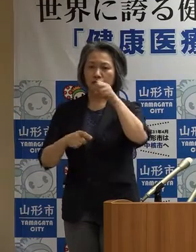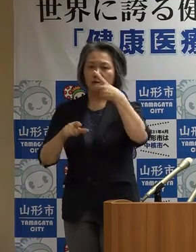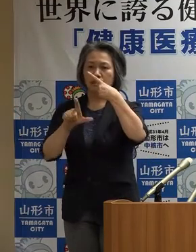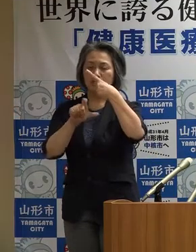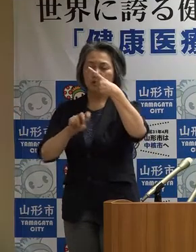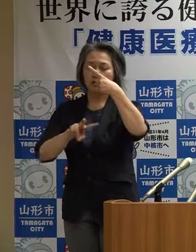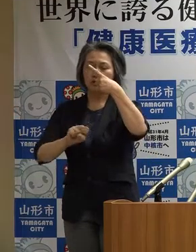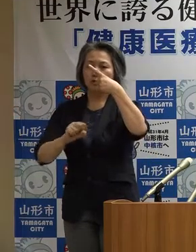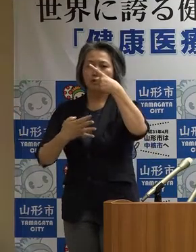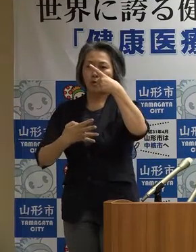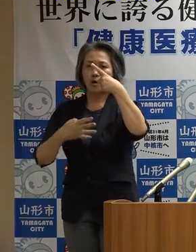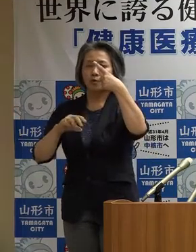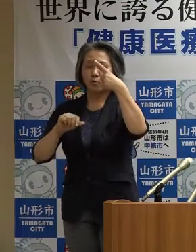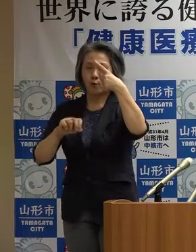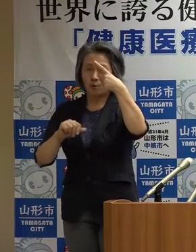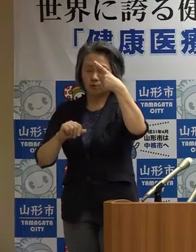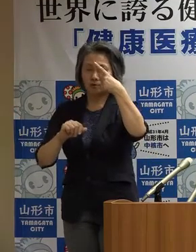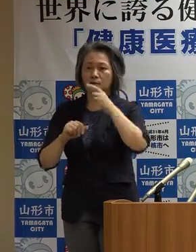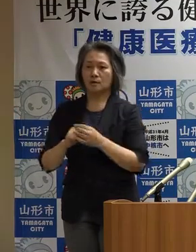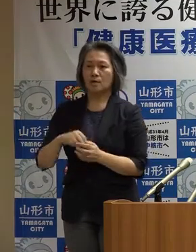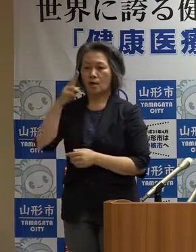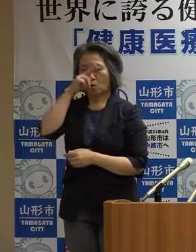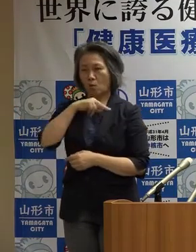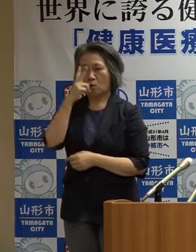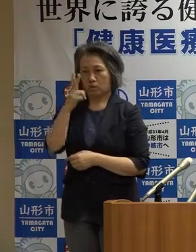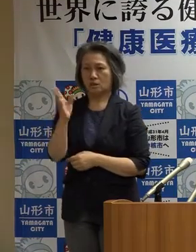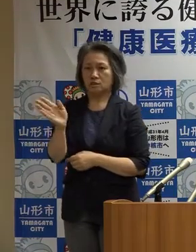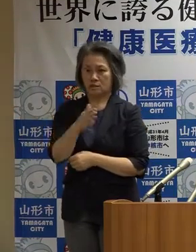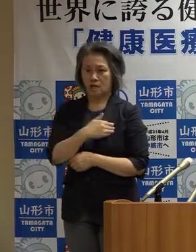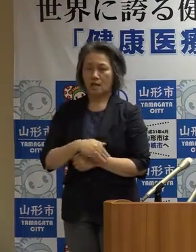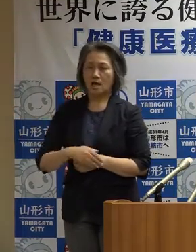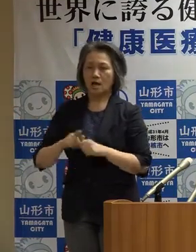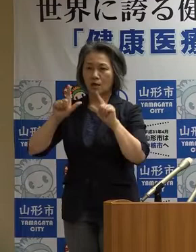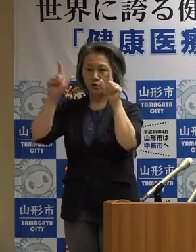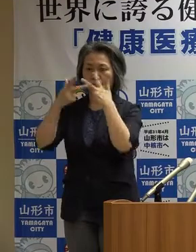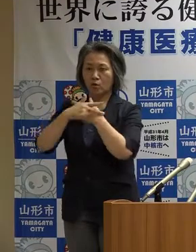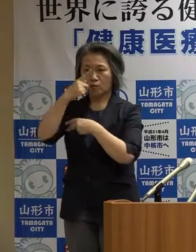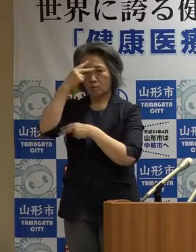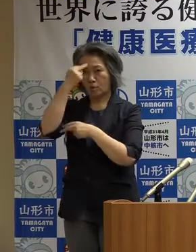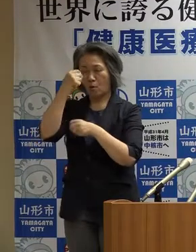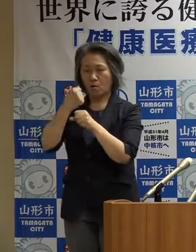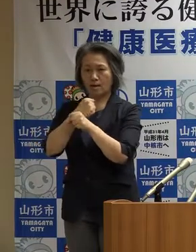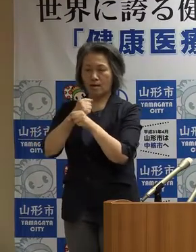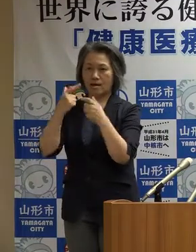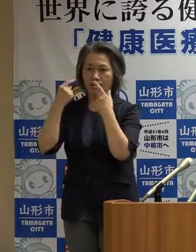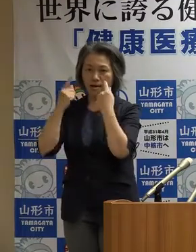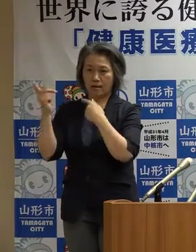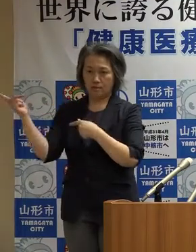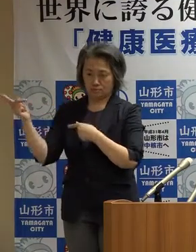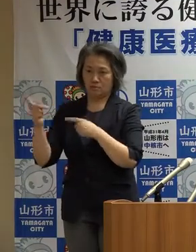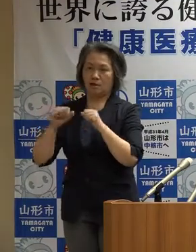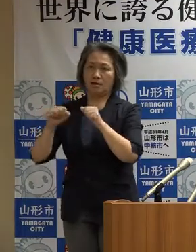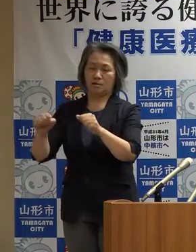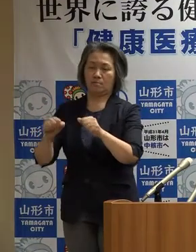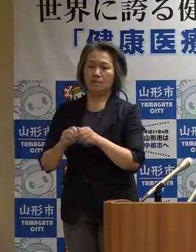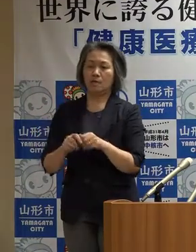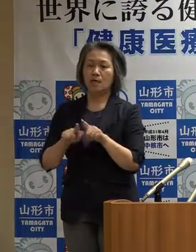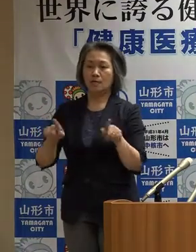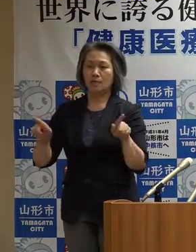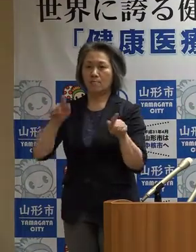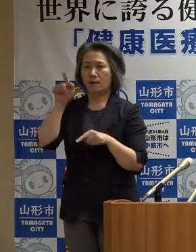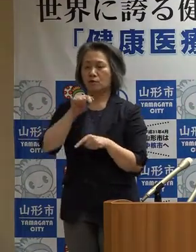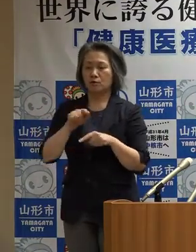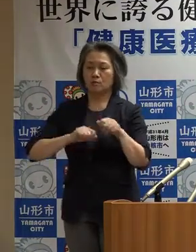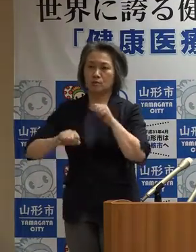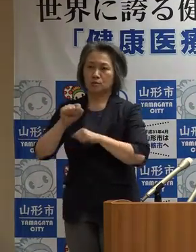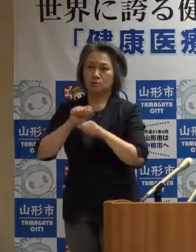24日土曜日午後2時から東北芸術工科大学講義室にて行います。こちらは一般の方も自